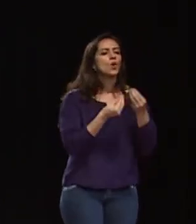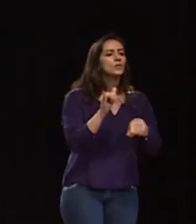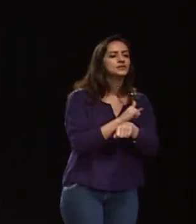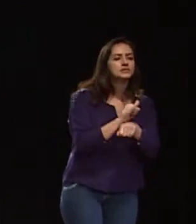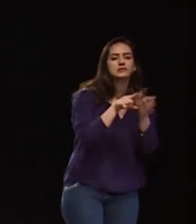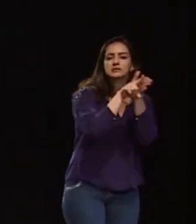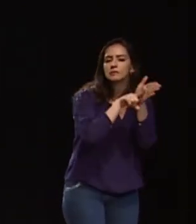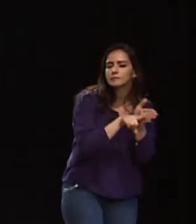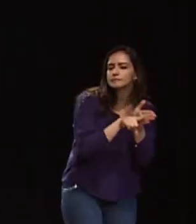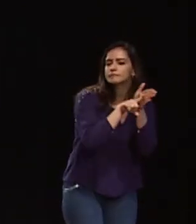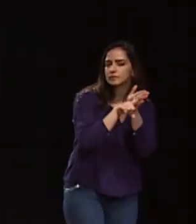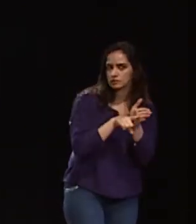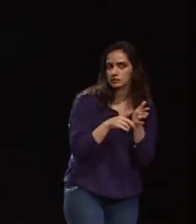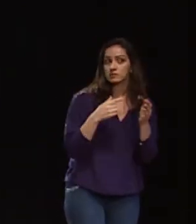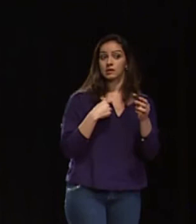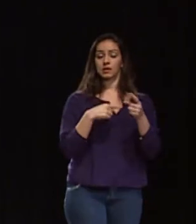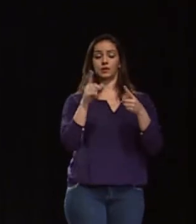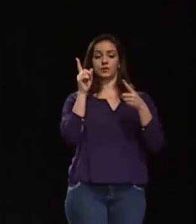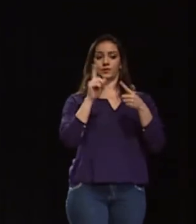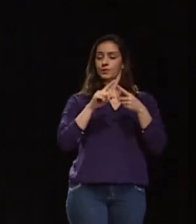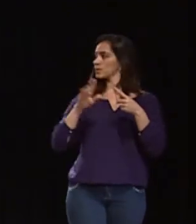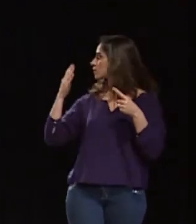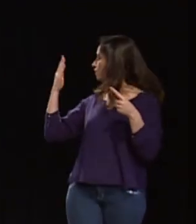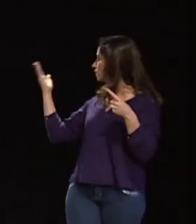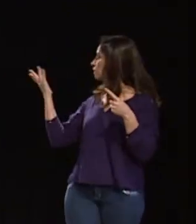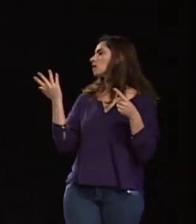E como que foi essa minha estratégia de pesquisa, minha metodologia? E